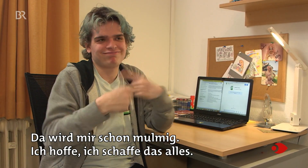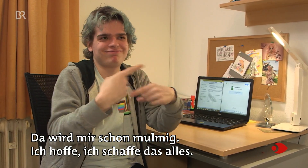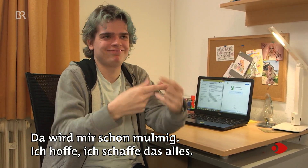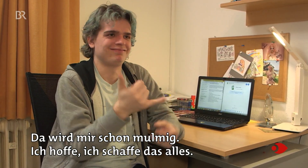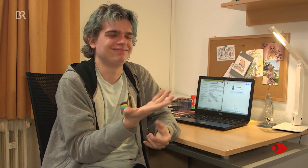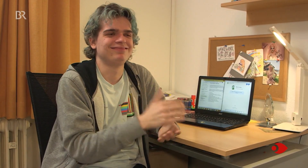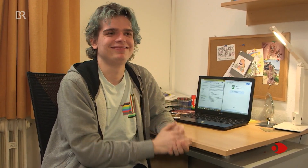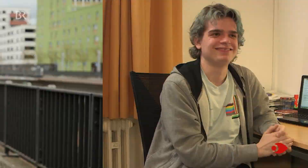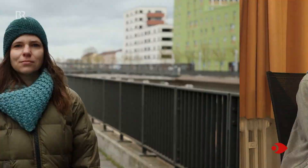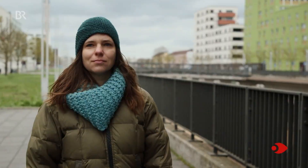alles.